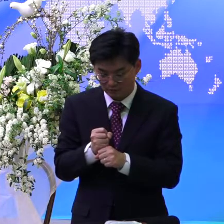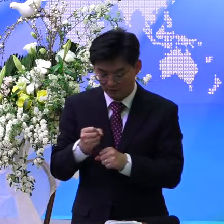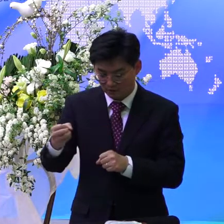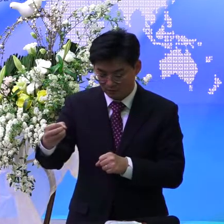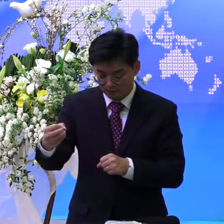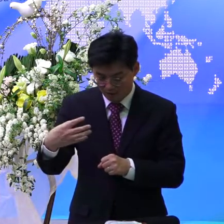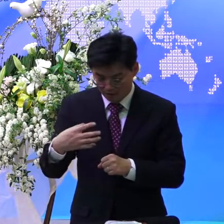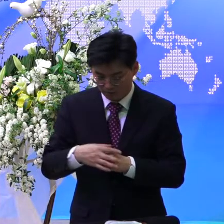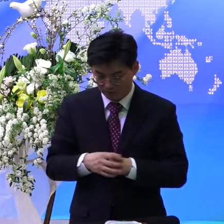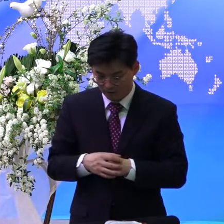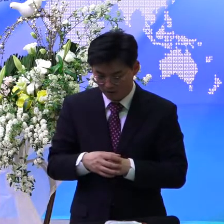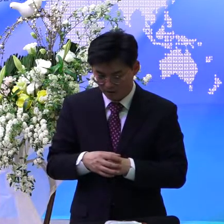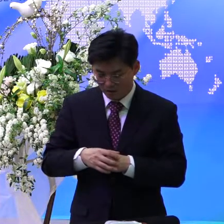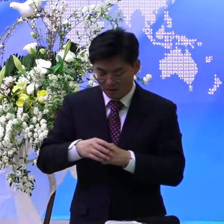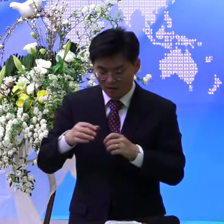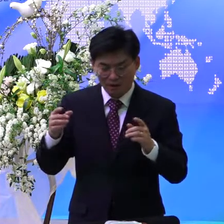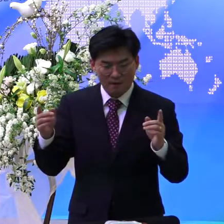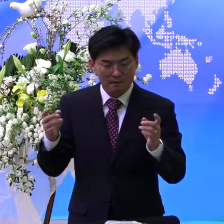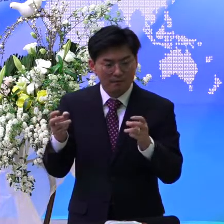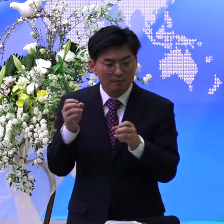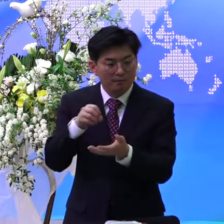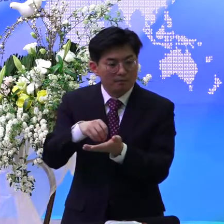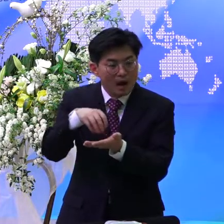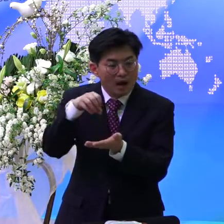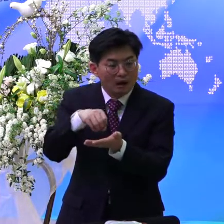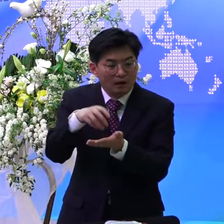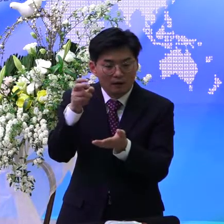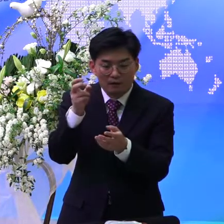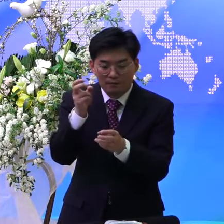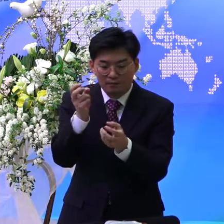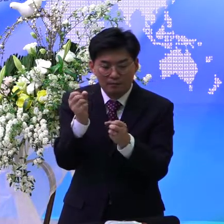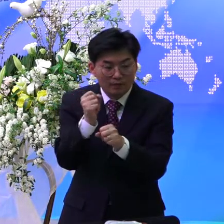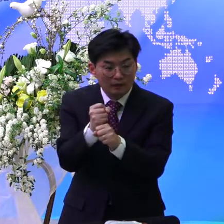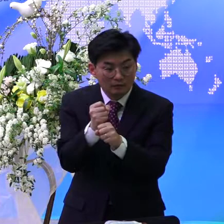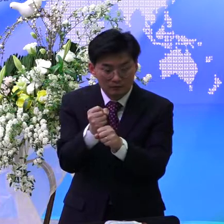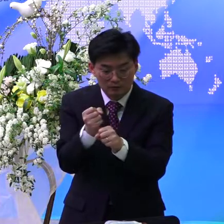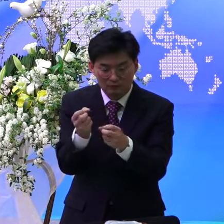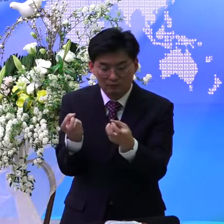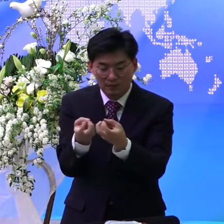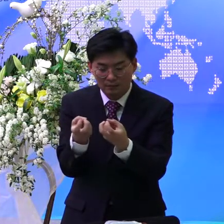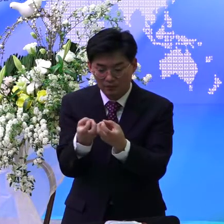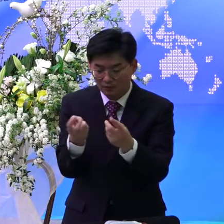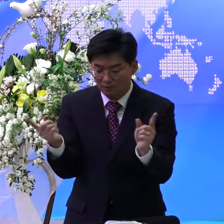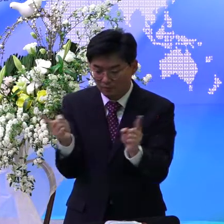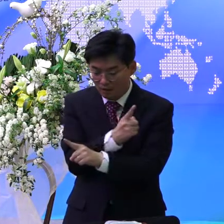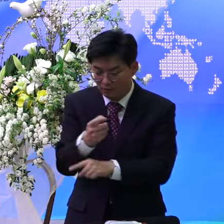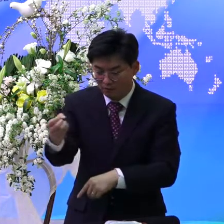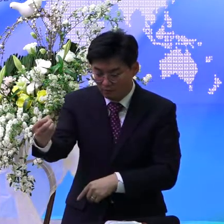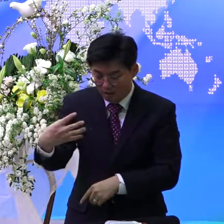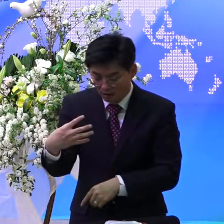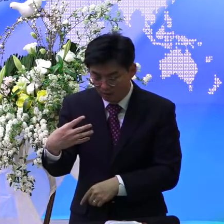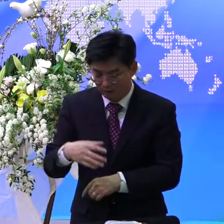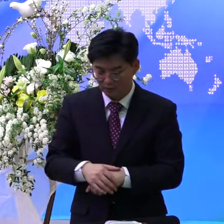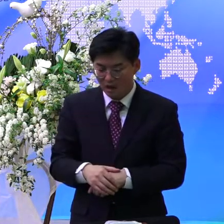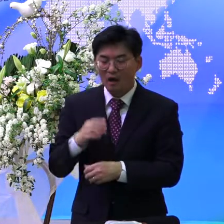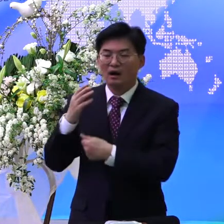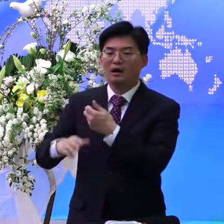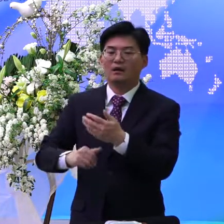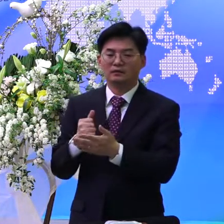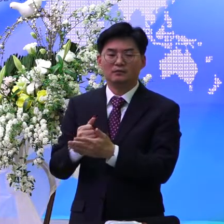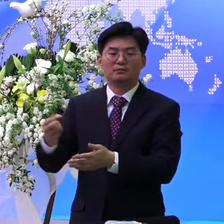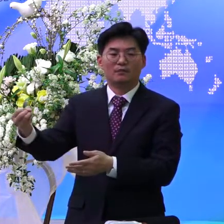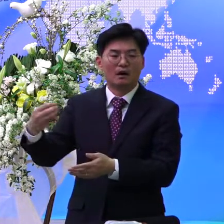하나님이 말씀하시는 것 같이 들려서 그 학생이 말한 대로 레시피를 만들어서 토스트를 판매했더니